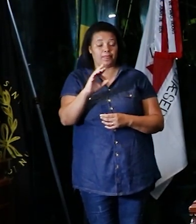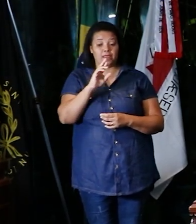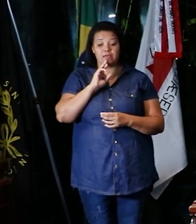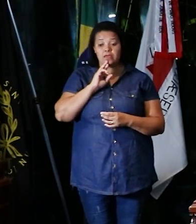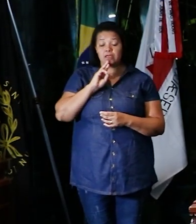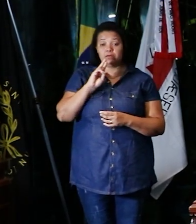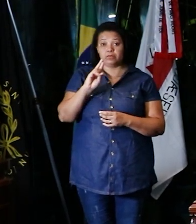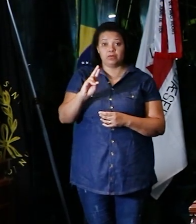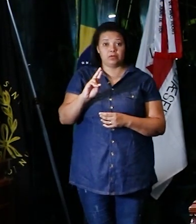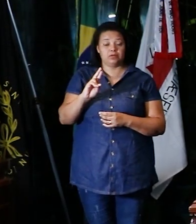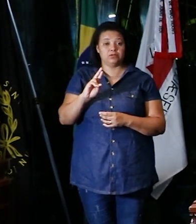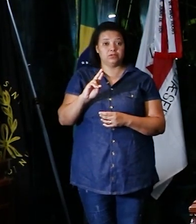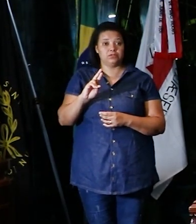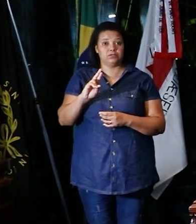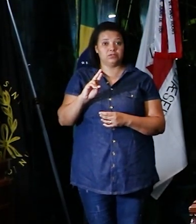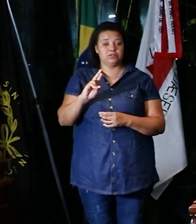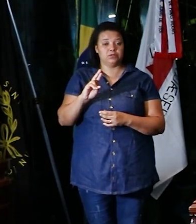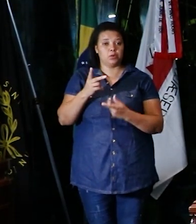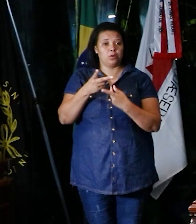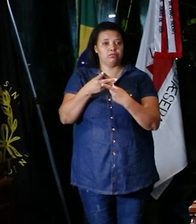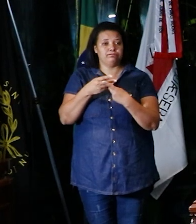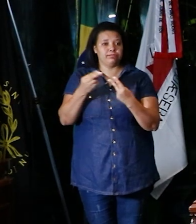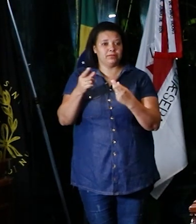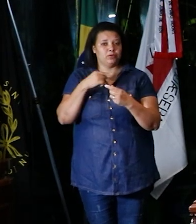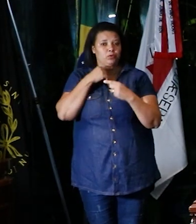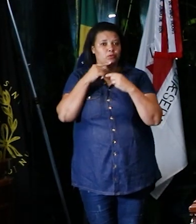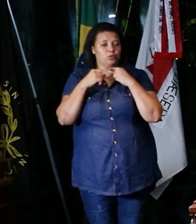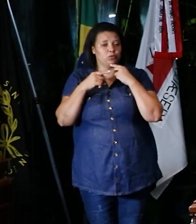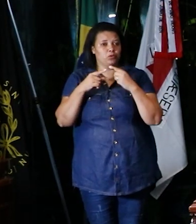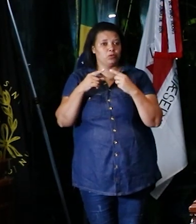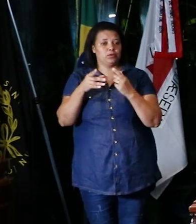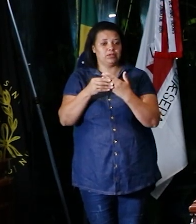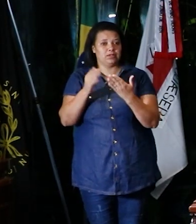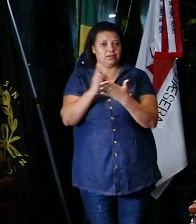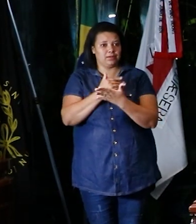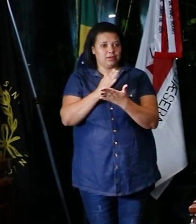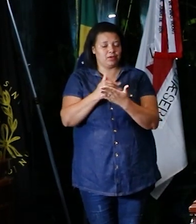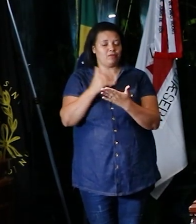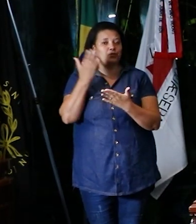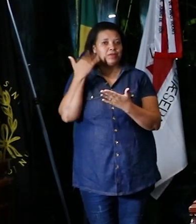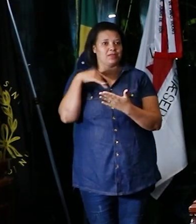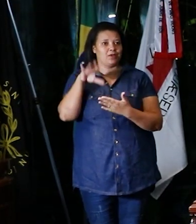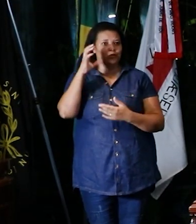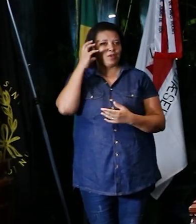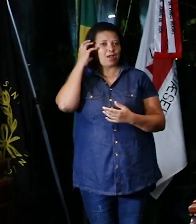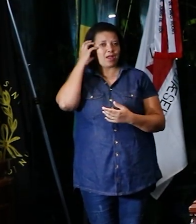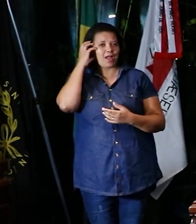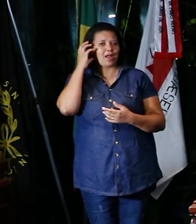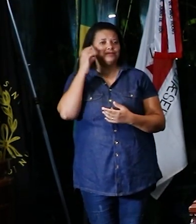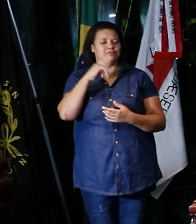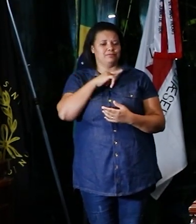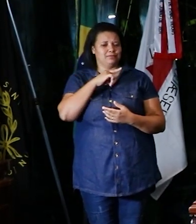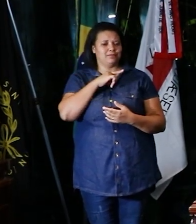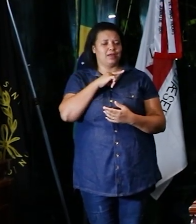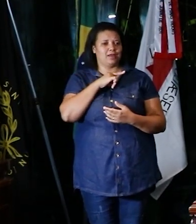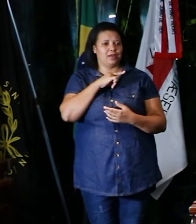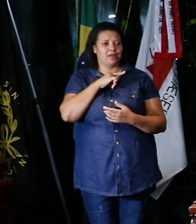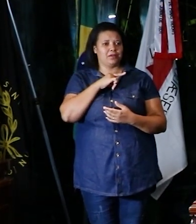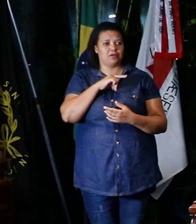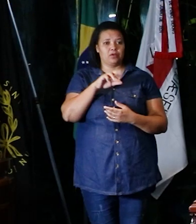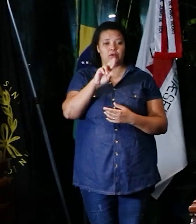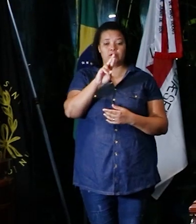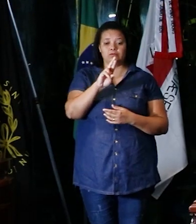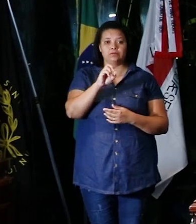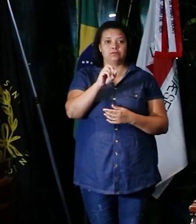respondendo sobre a obra dele. E ele tinha, teve um programa em várias rádios, na Roquete